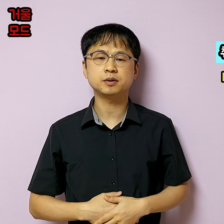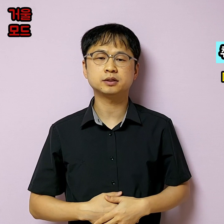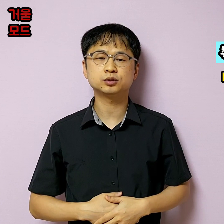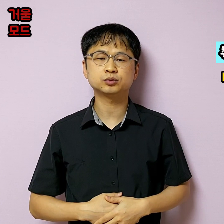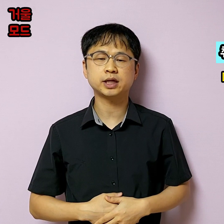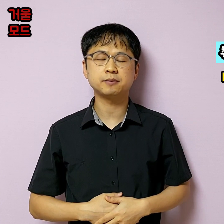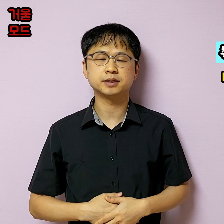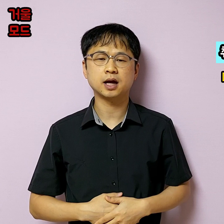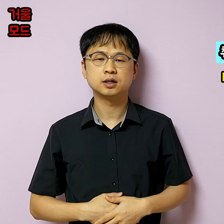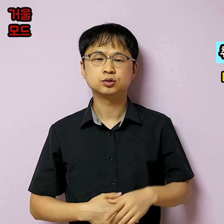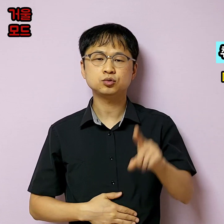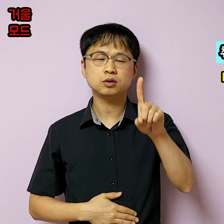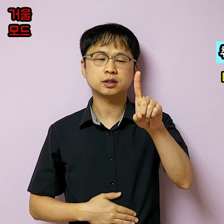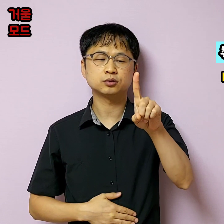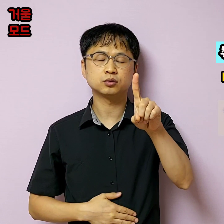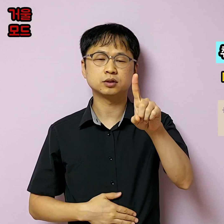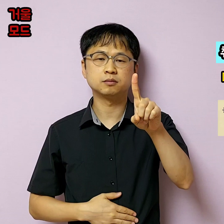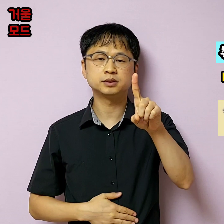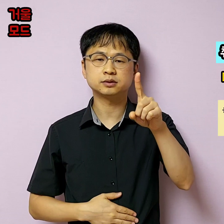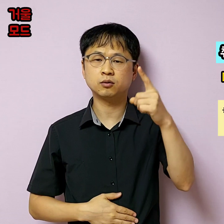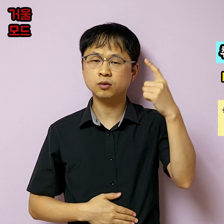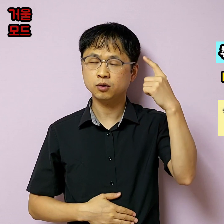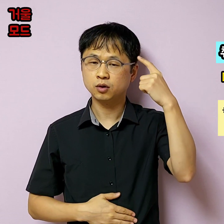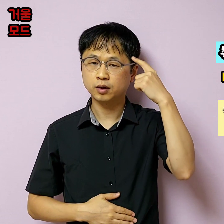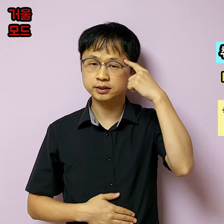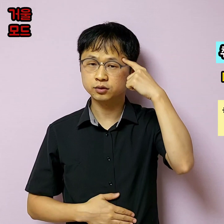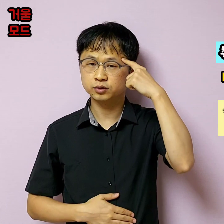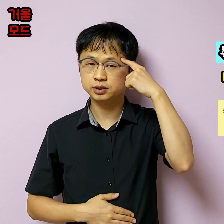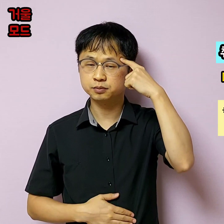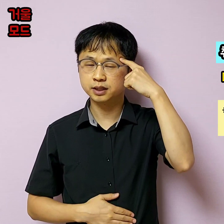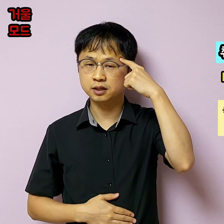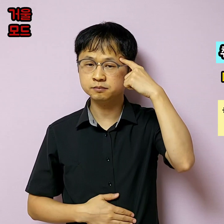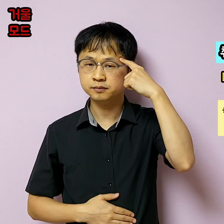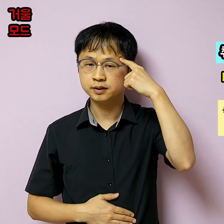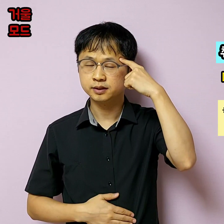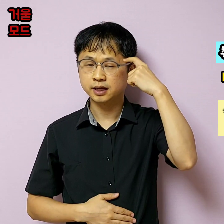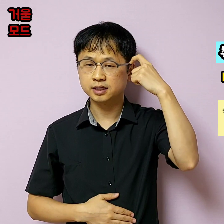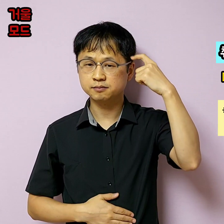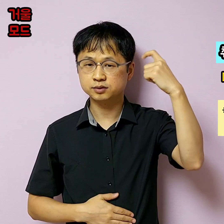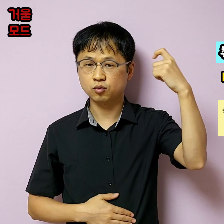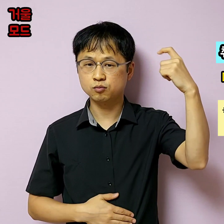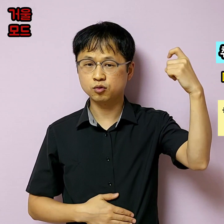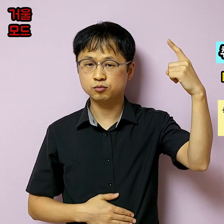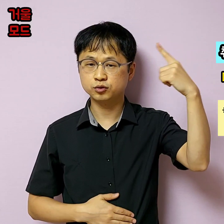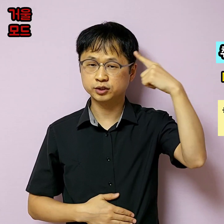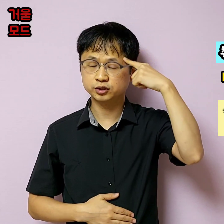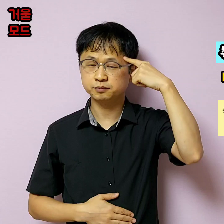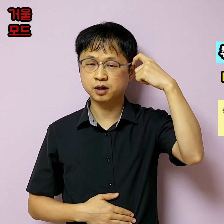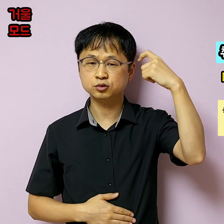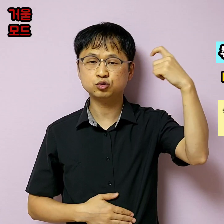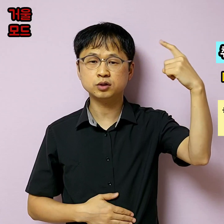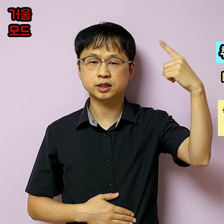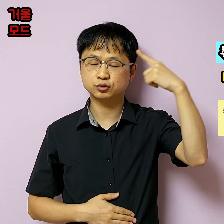이별의 숙제입니다. 추억이란 수어는 검지로 관자놀이 짚은 다음 당기면서 꼬물꼬물 해주시면 추억이란